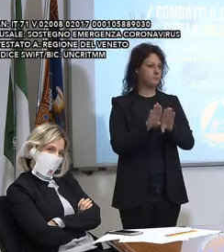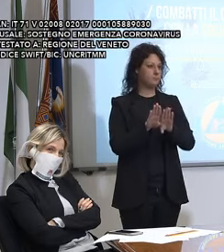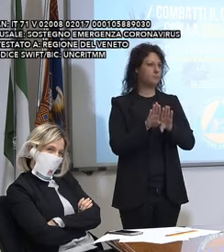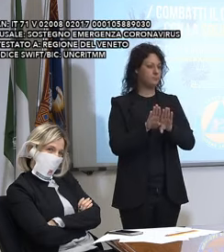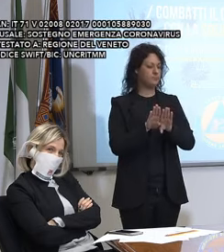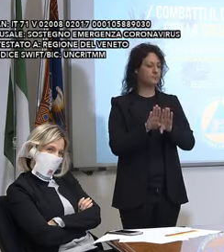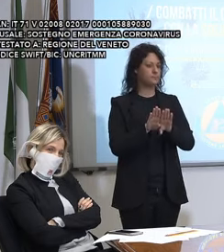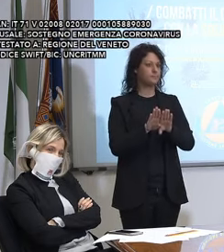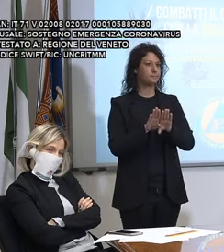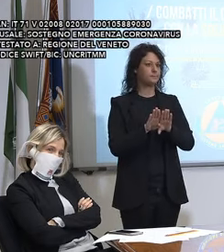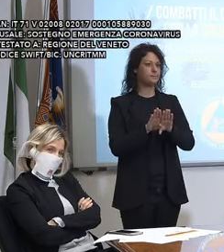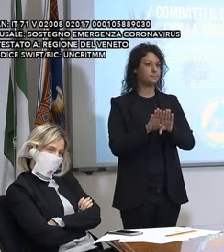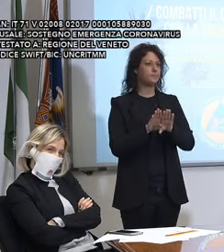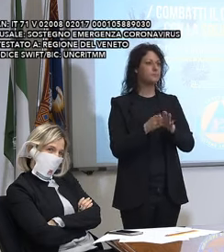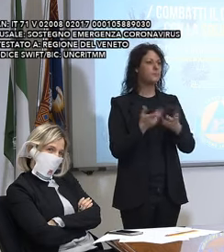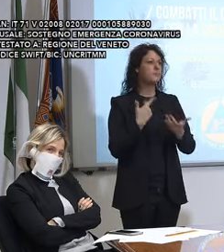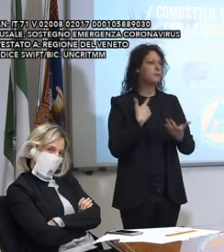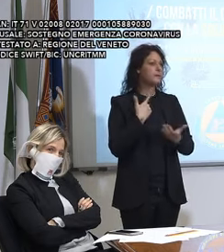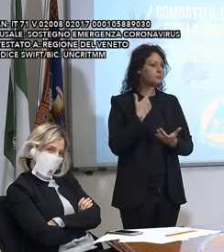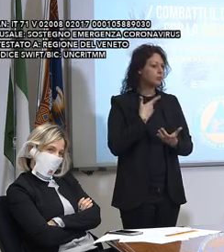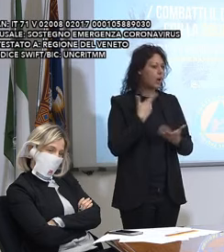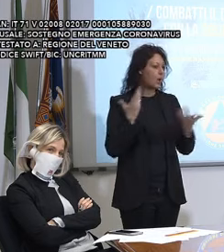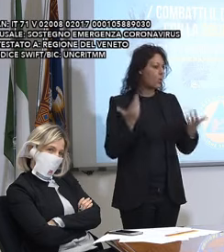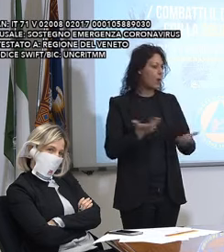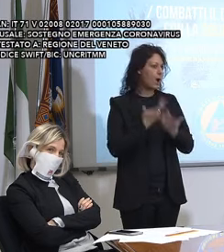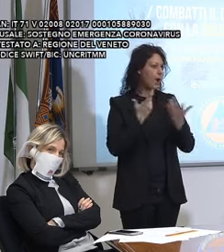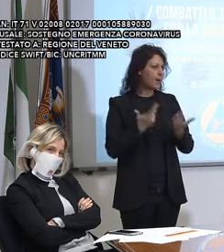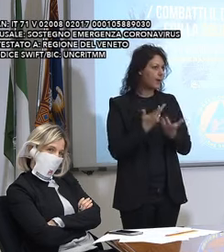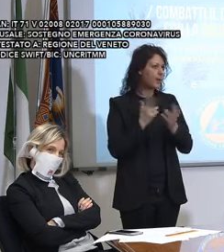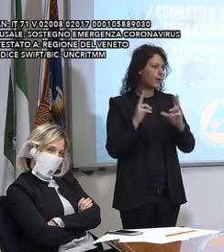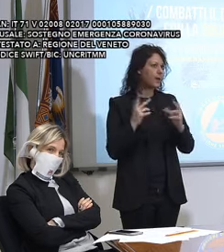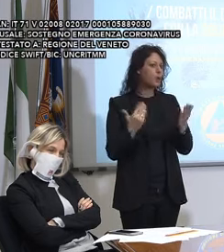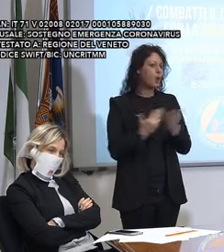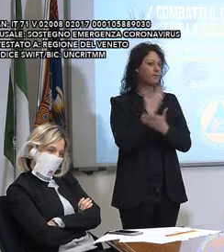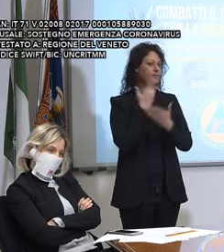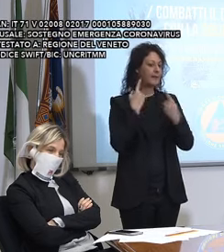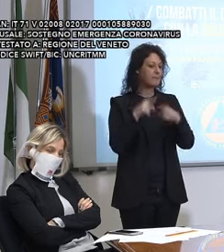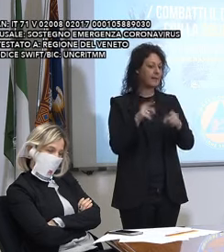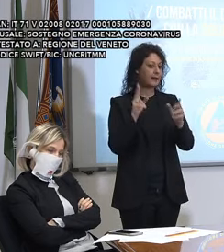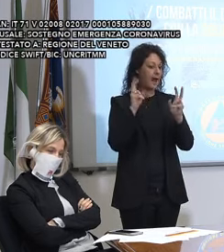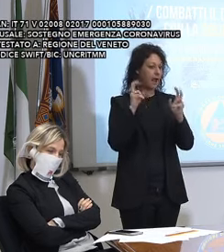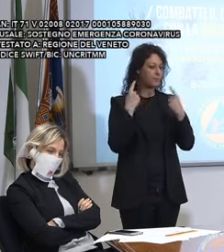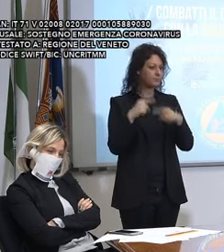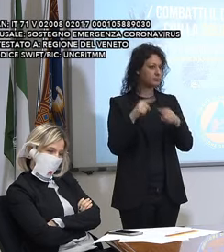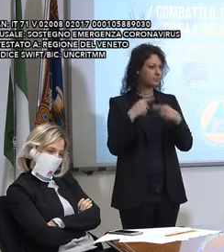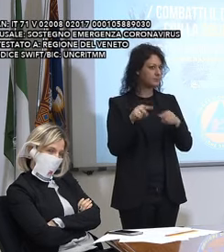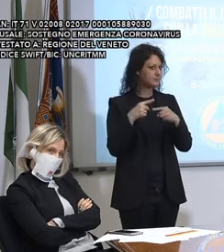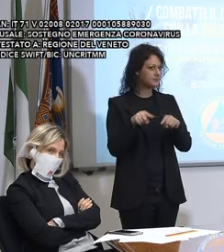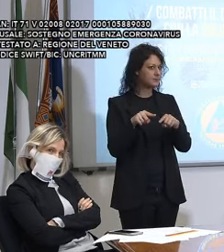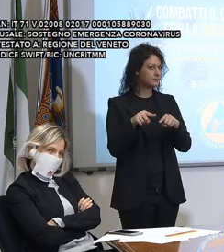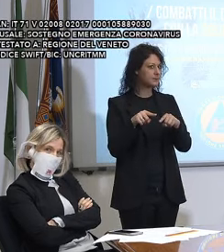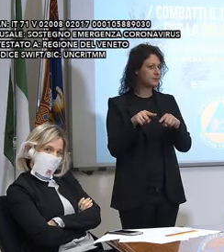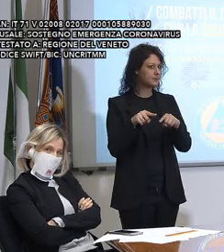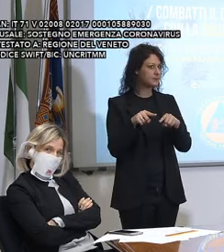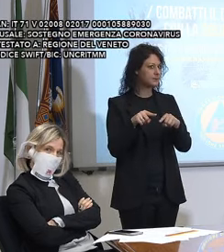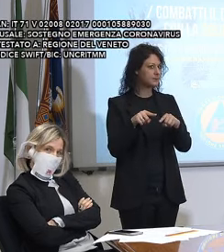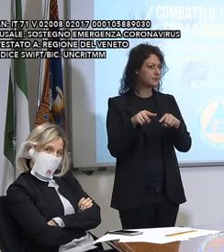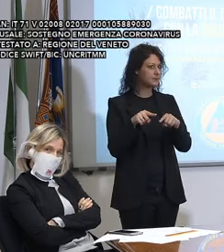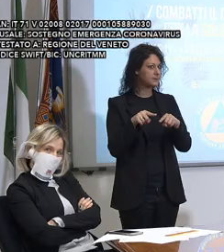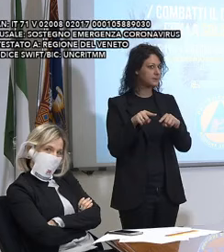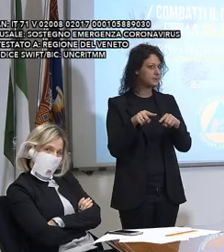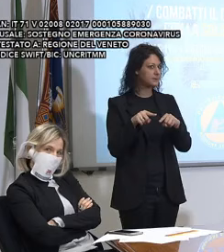parecchio. Volevo capire se ci sono delle novità alla luce anche degli ultimi incontri con i sindacati, no. Quando i lavoratori però spingono per tornare